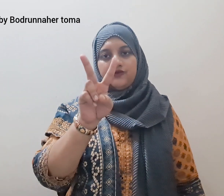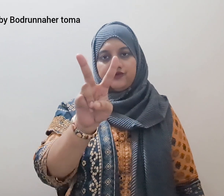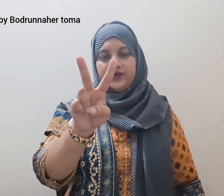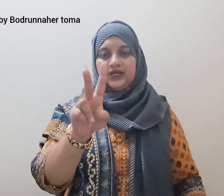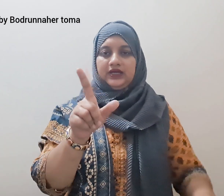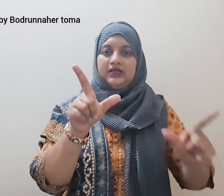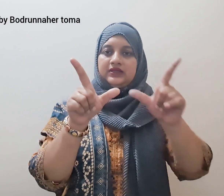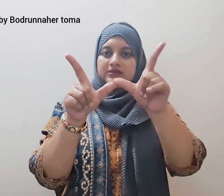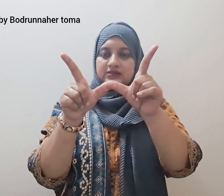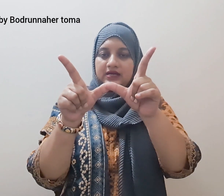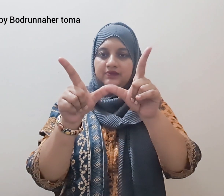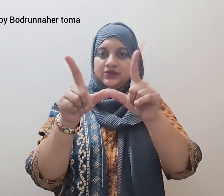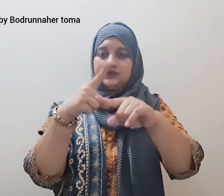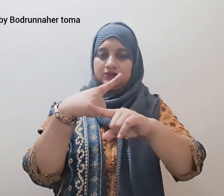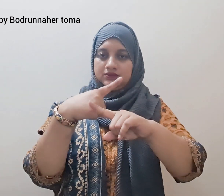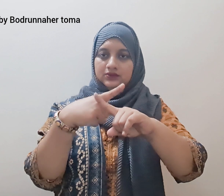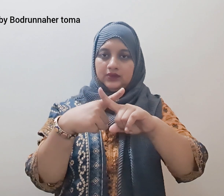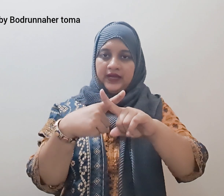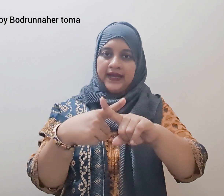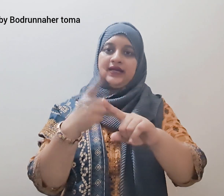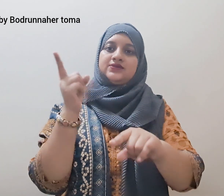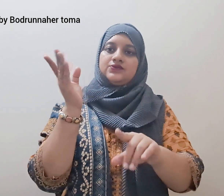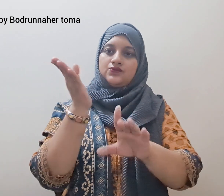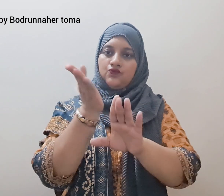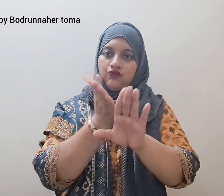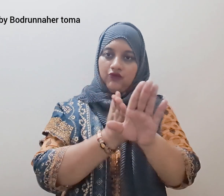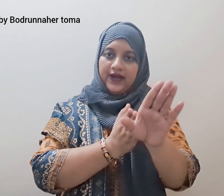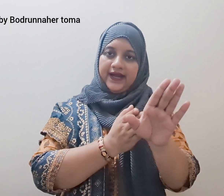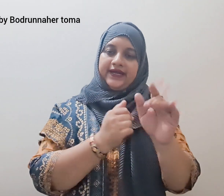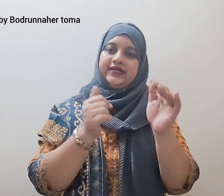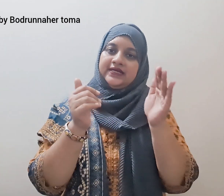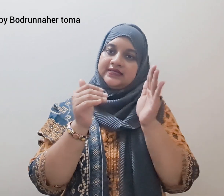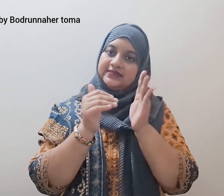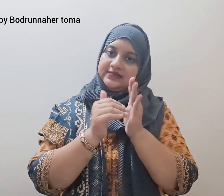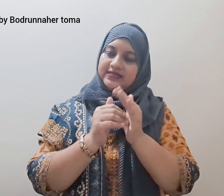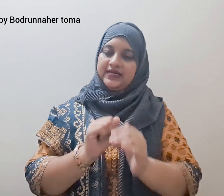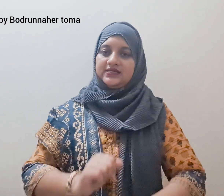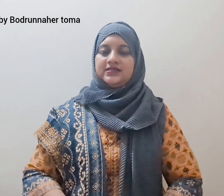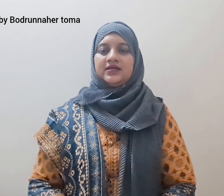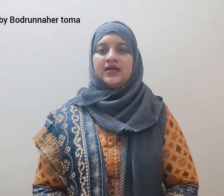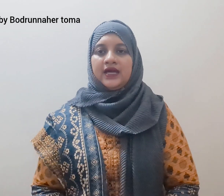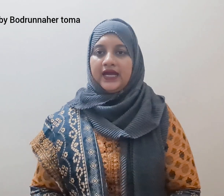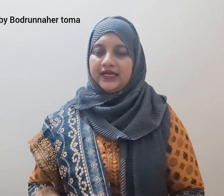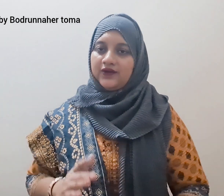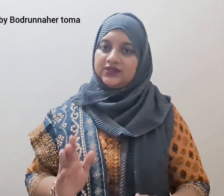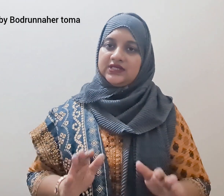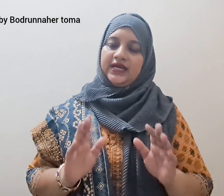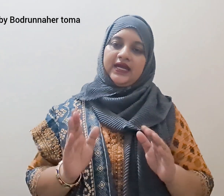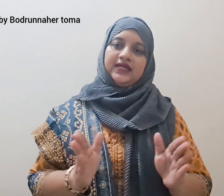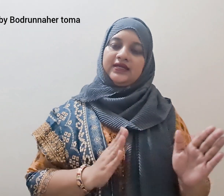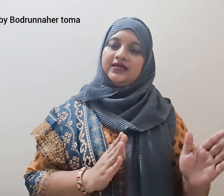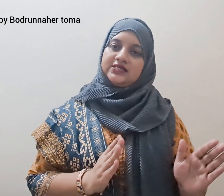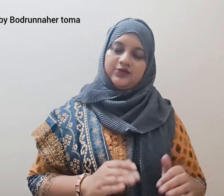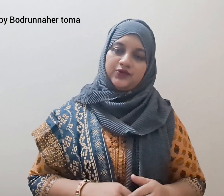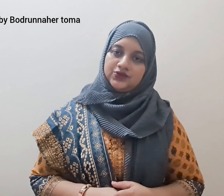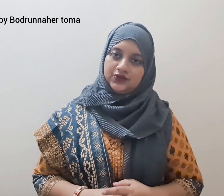ভি, ডাব্লিউ, এক্স, ওয়াই, জেড। এটা হচ্ছে এ থেকে জেড পর্যন্ত